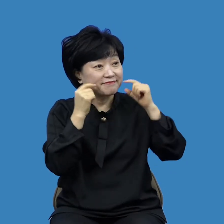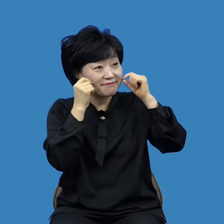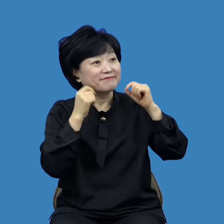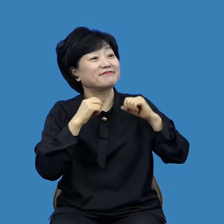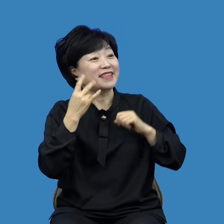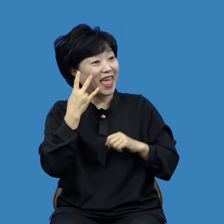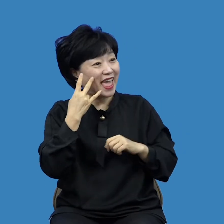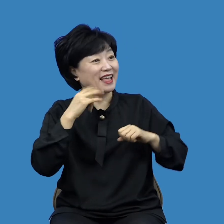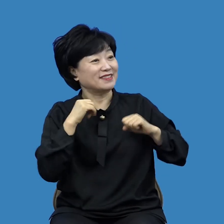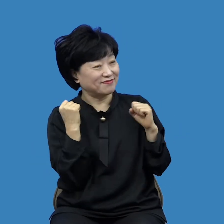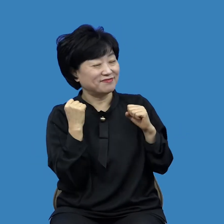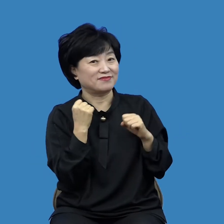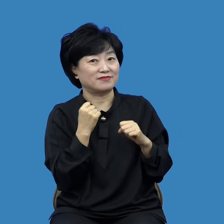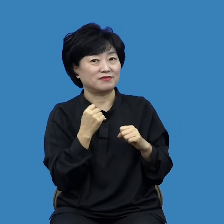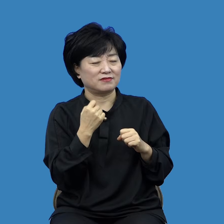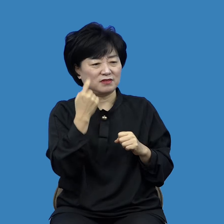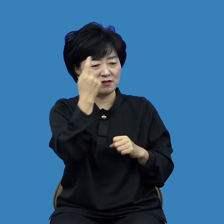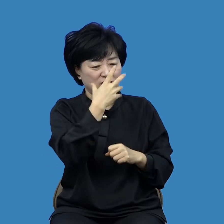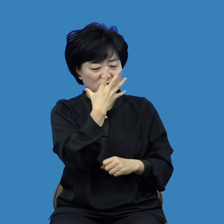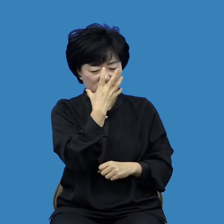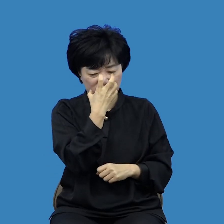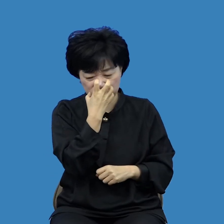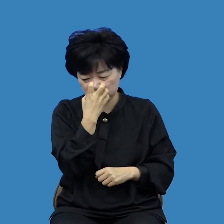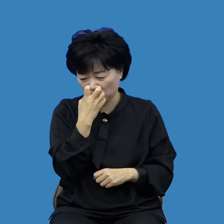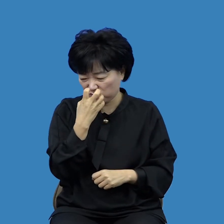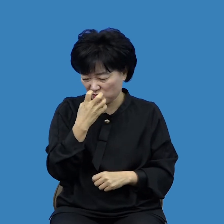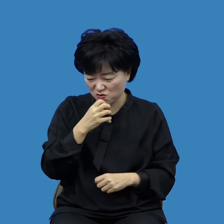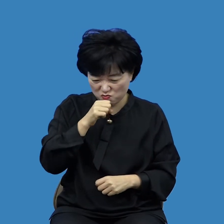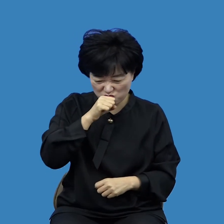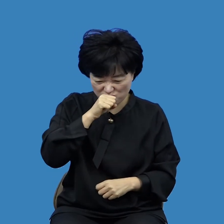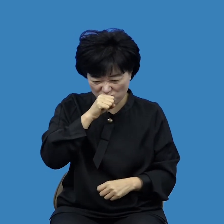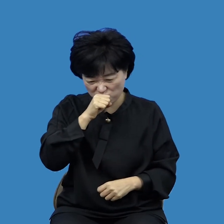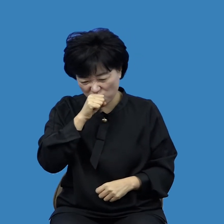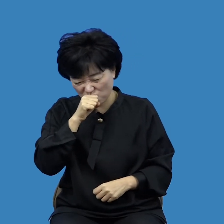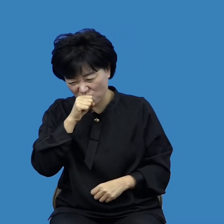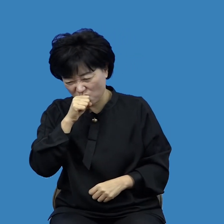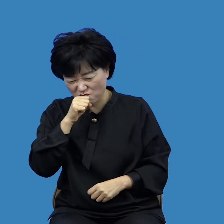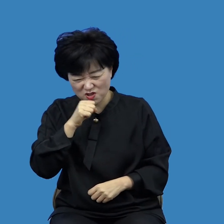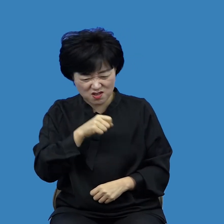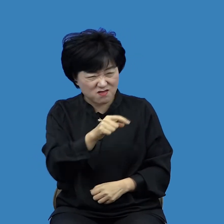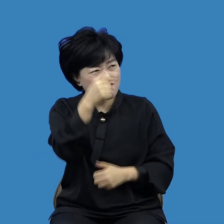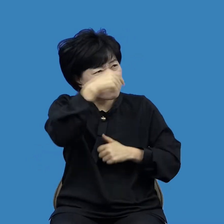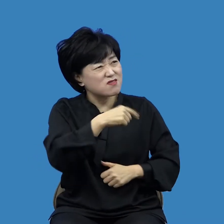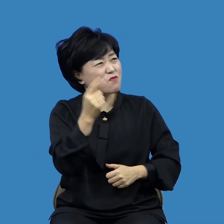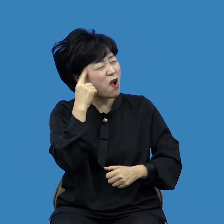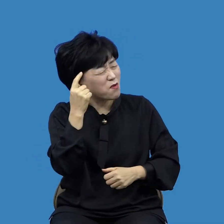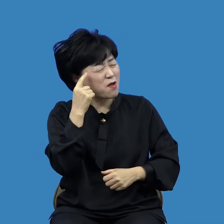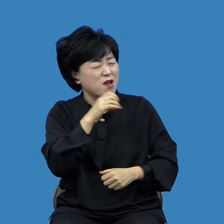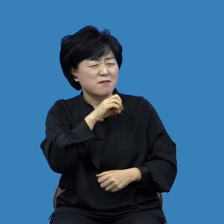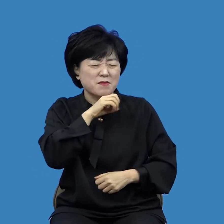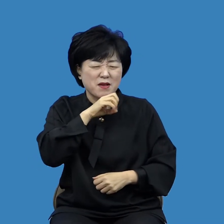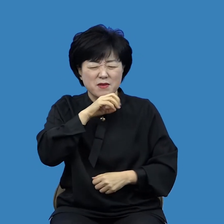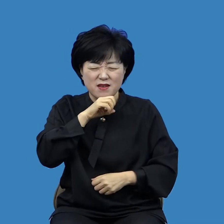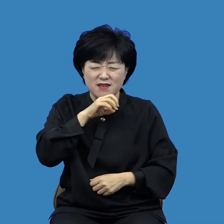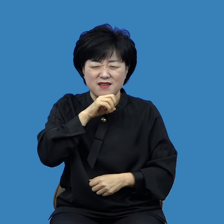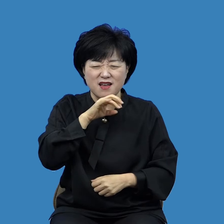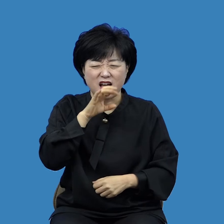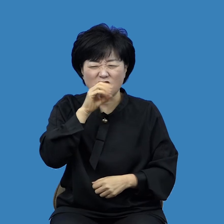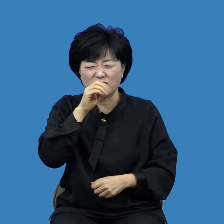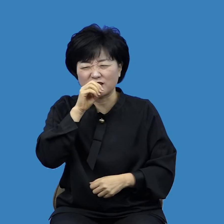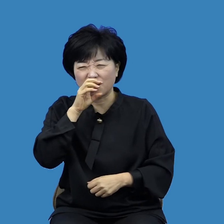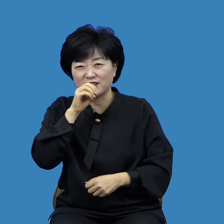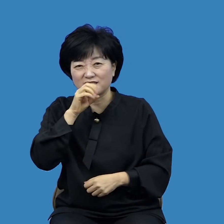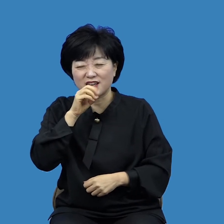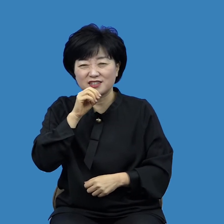이게 순종이지. 얼굴에는 온통 불만에 막 입술이 이만큼 나와가지고 이딴 걸 왜 시키고 그래 막 이러면서도 궁시렁궁시렁 거리면서